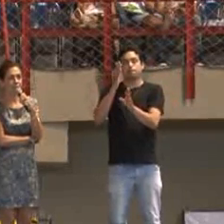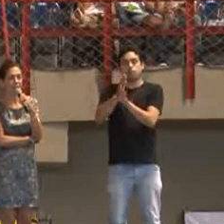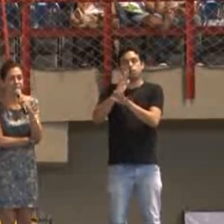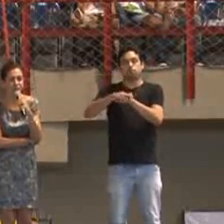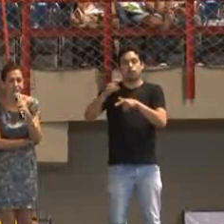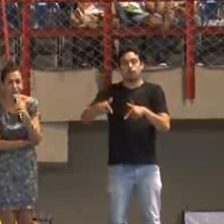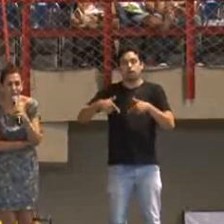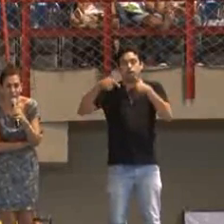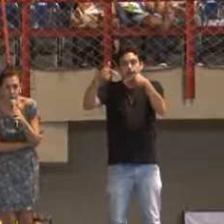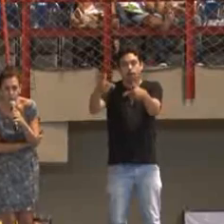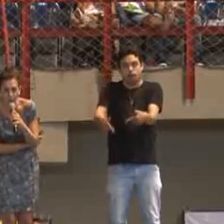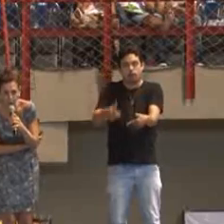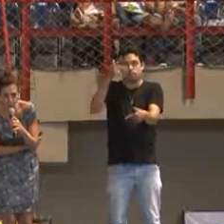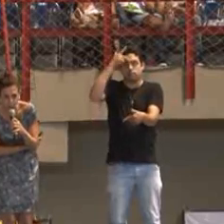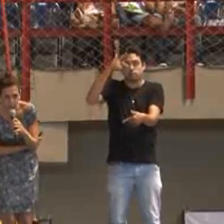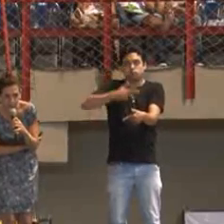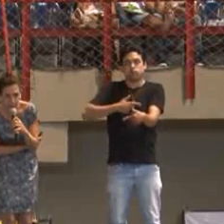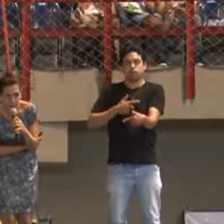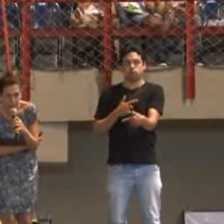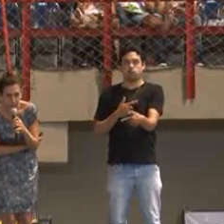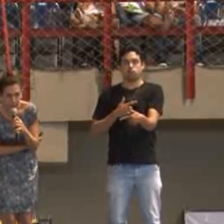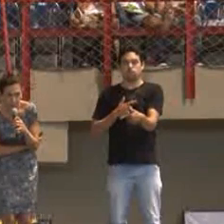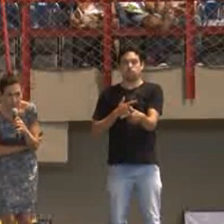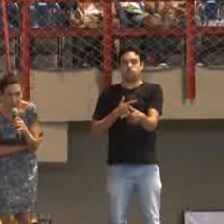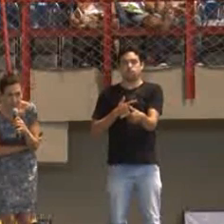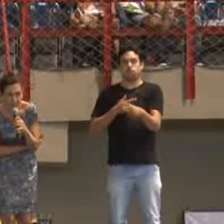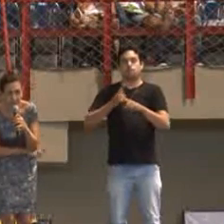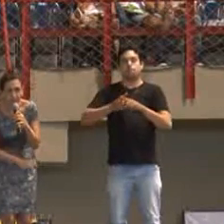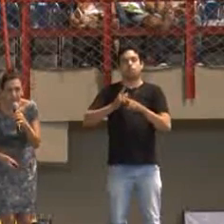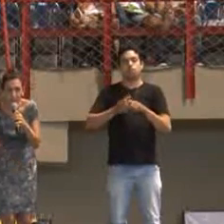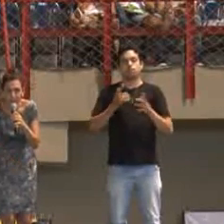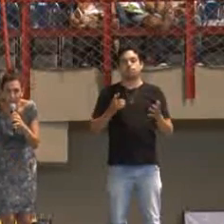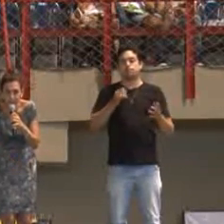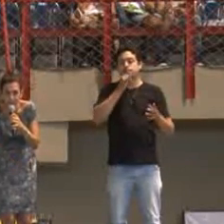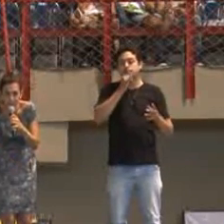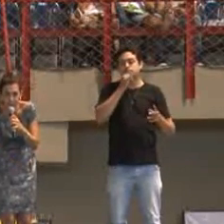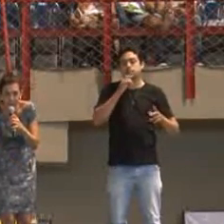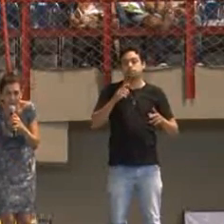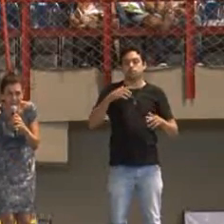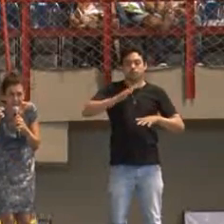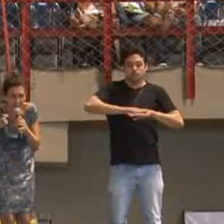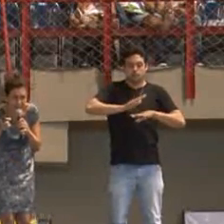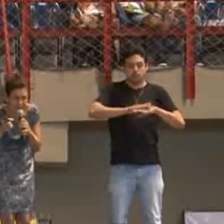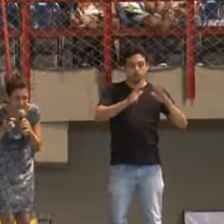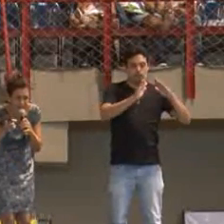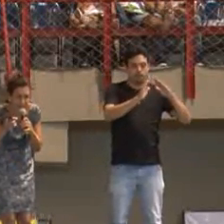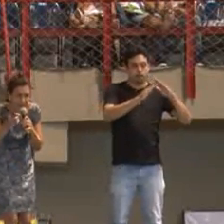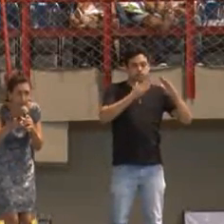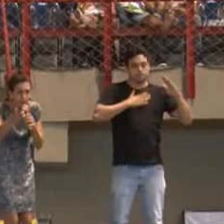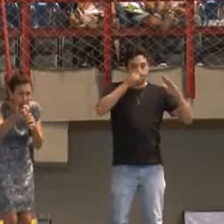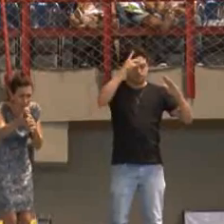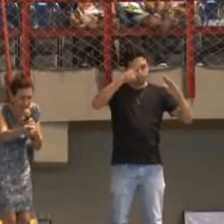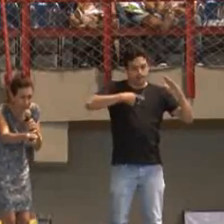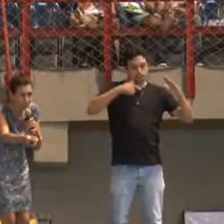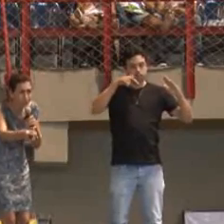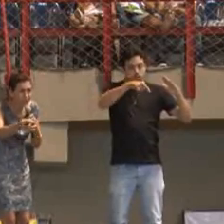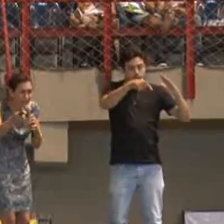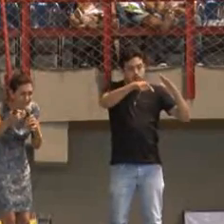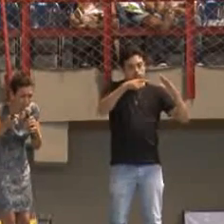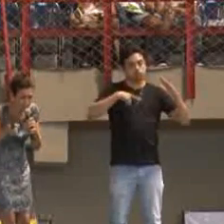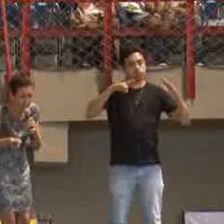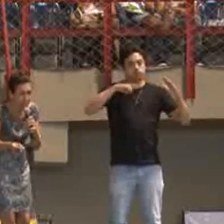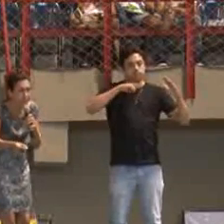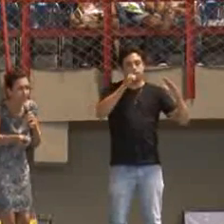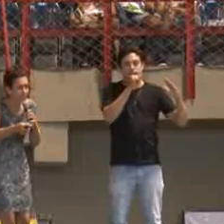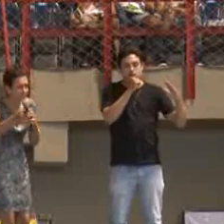ação individual. Por quê? Porque sou eu, na minha casa, que tenho que tirar